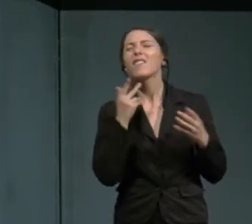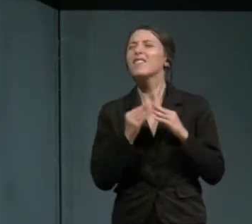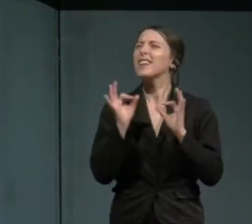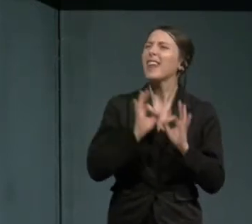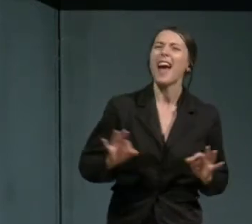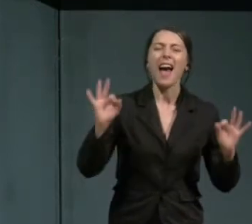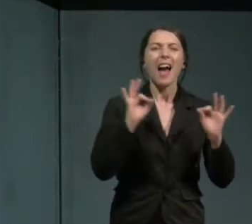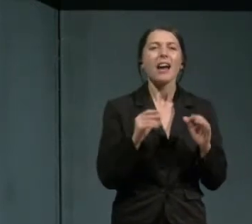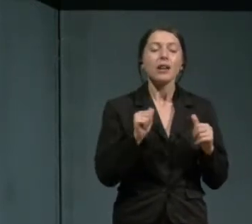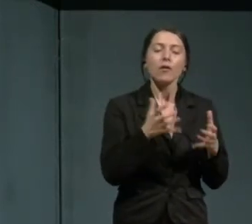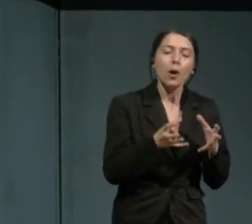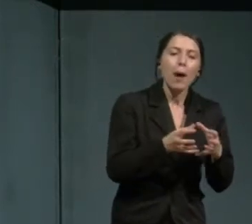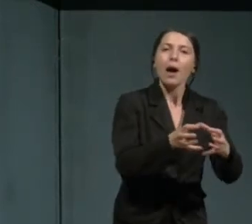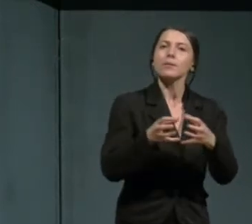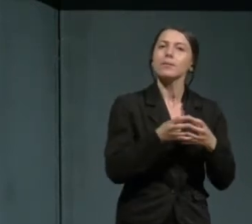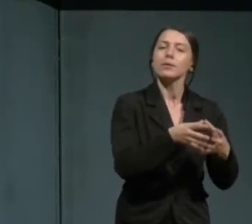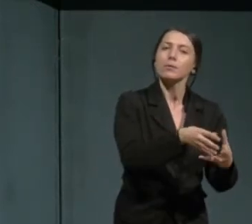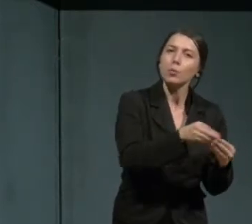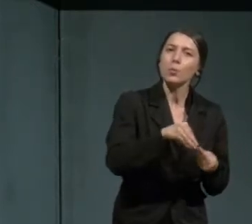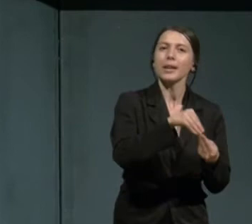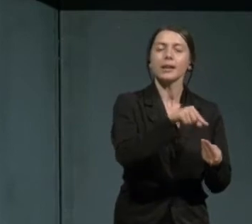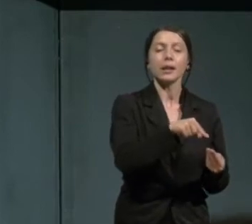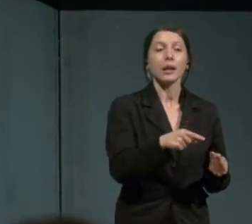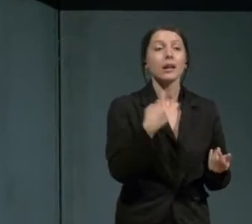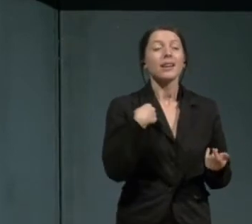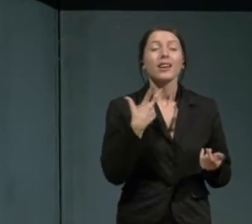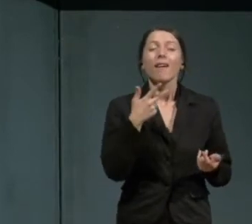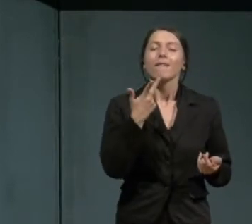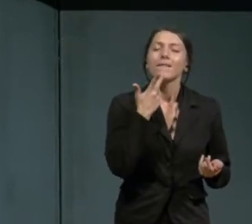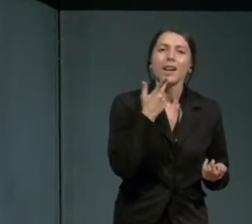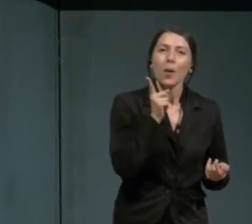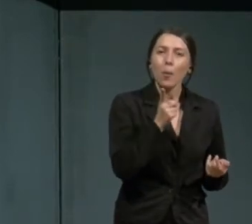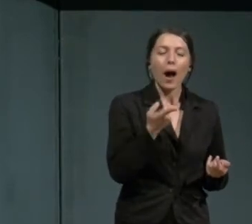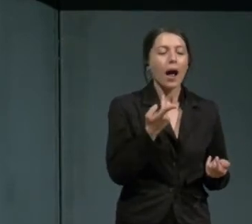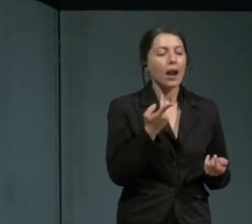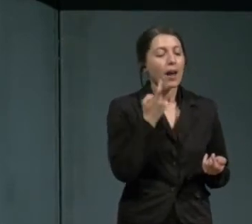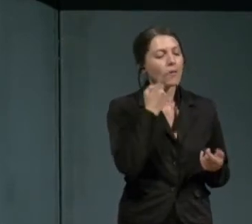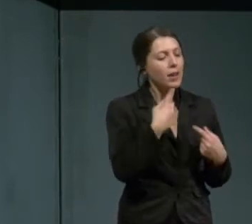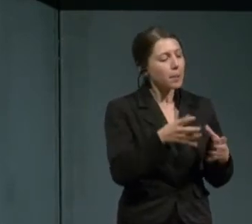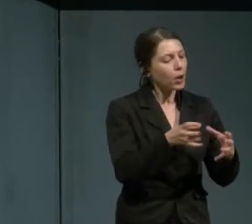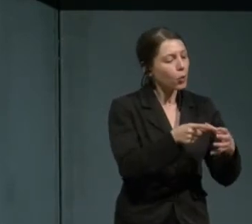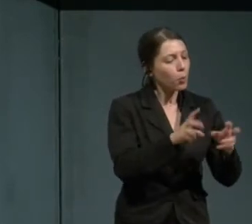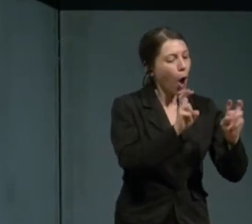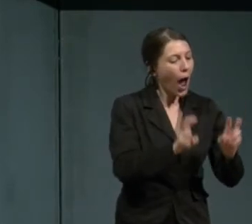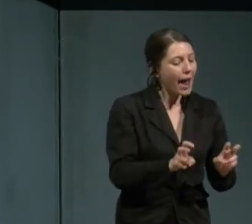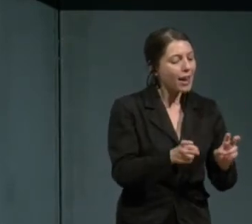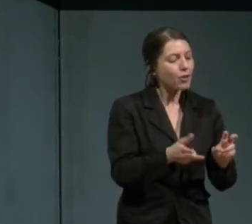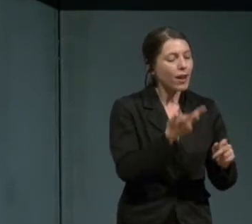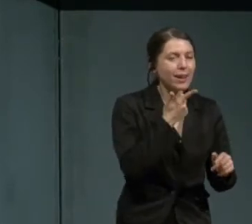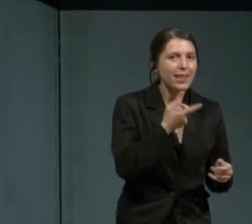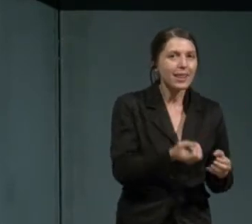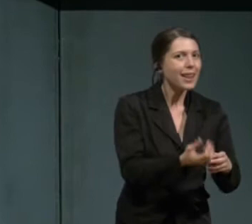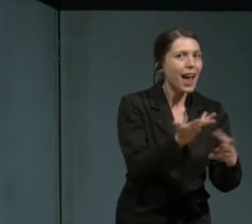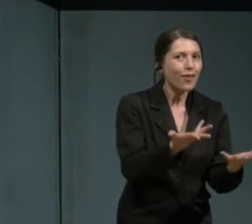sono tutti uniti comunque è quello che mi interessava era vedere che cosa nasceva da loro come energia come desiderio